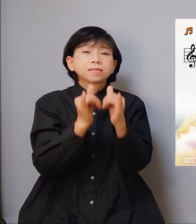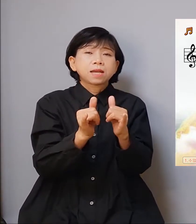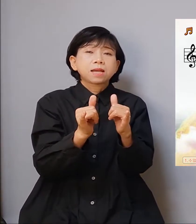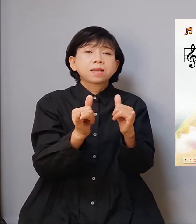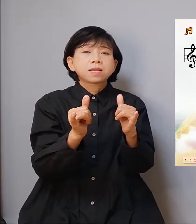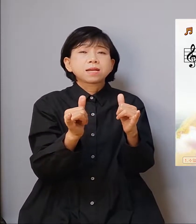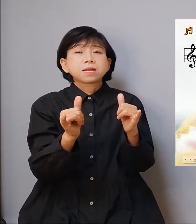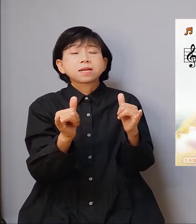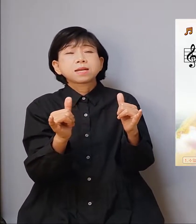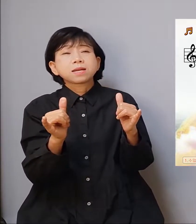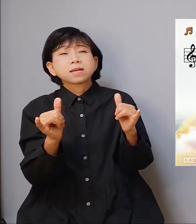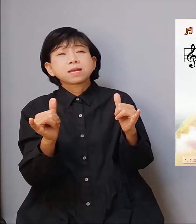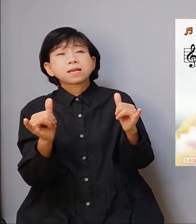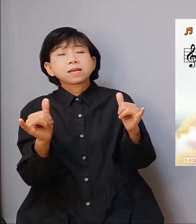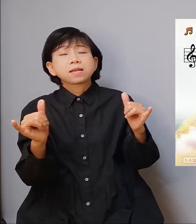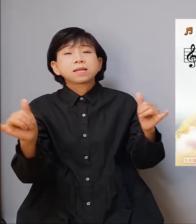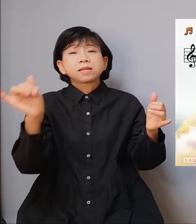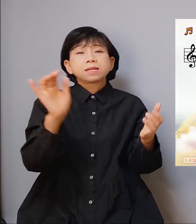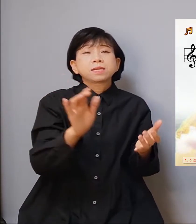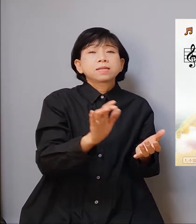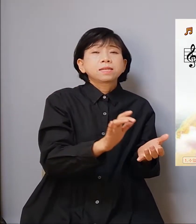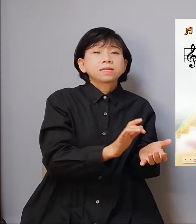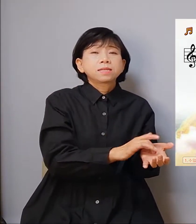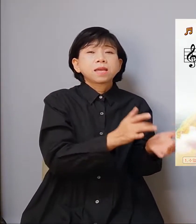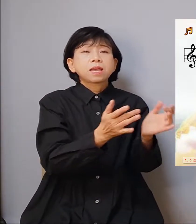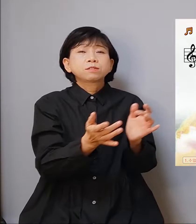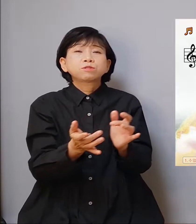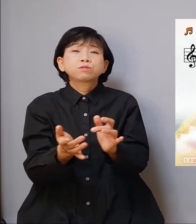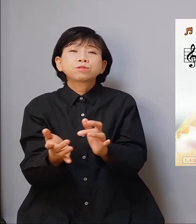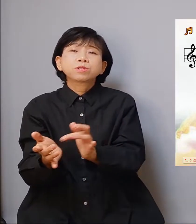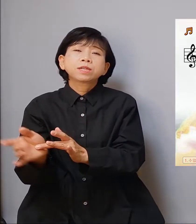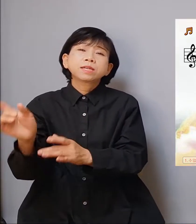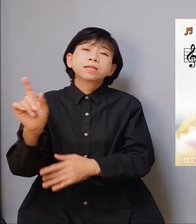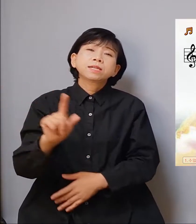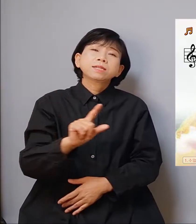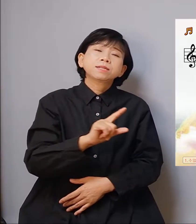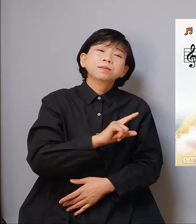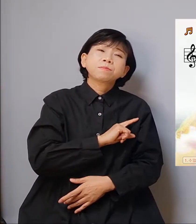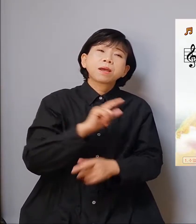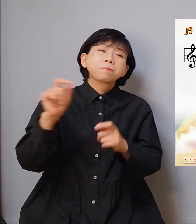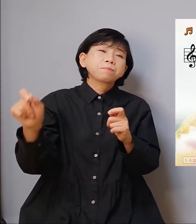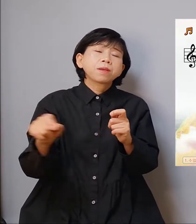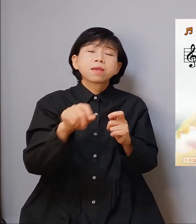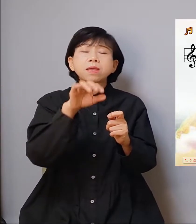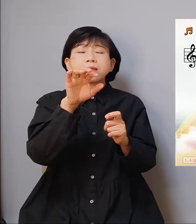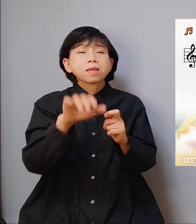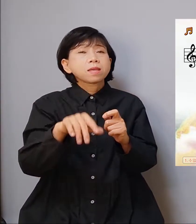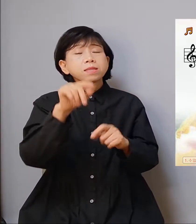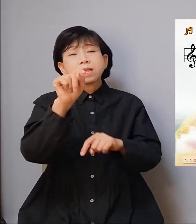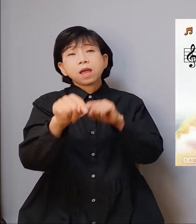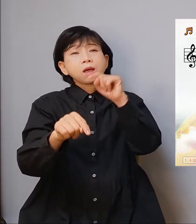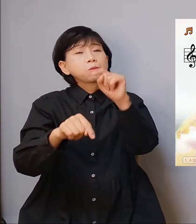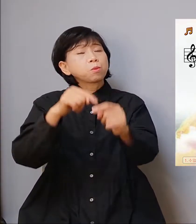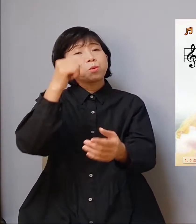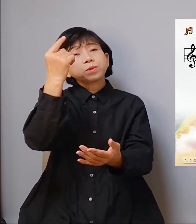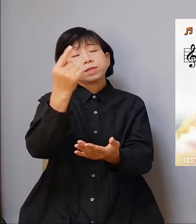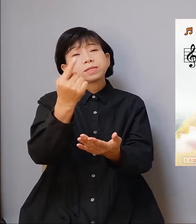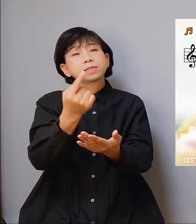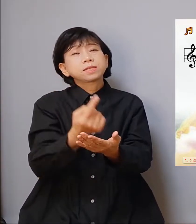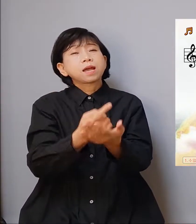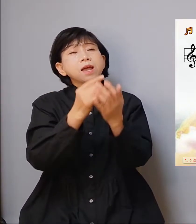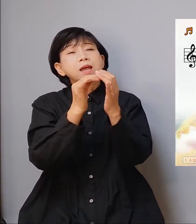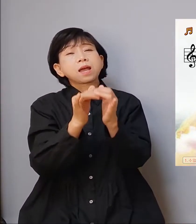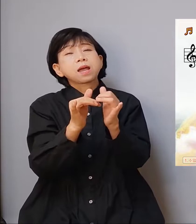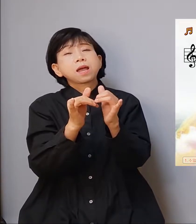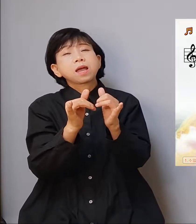믿는 자 예수 이름 앞에